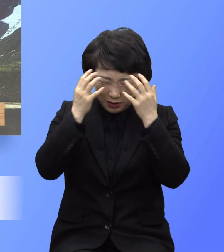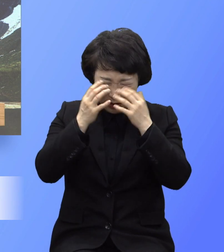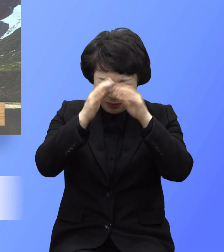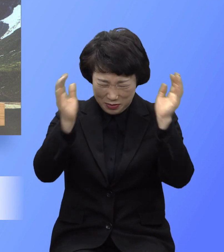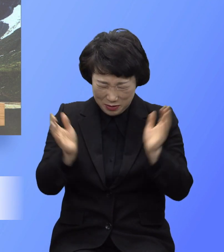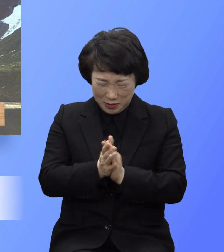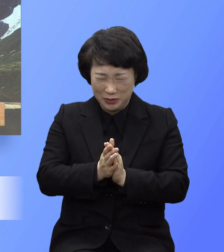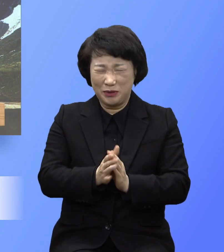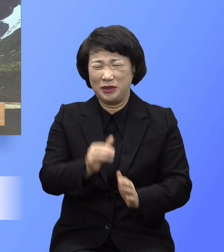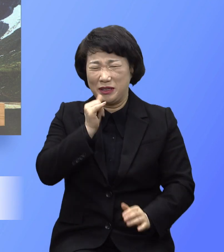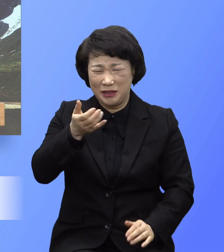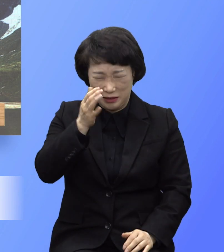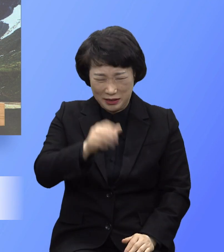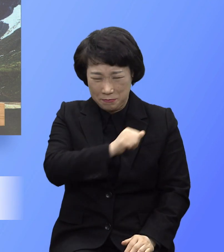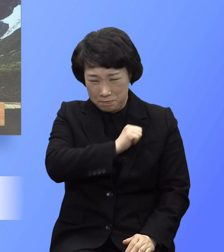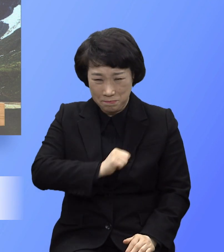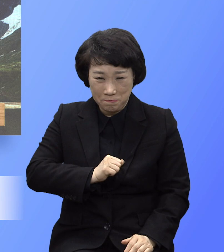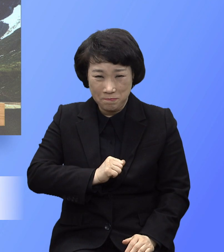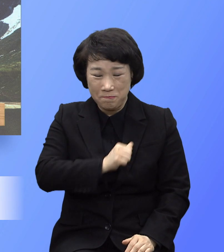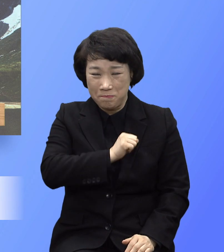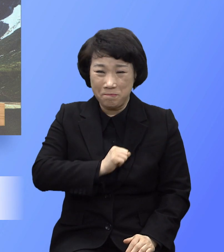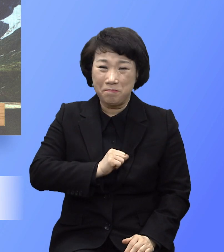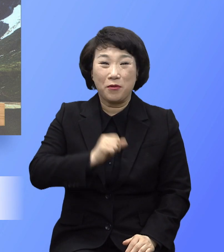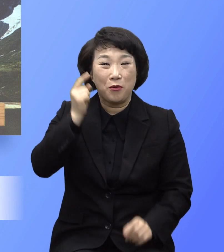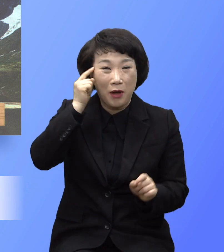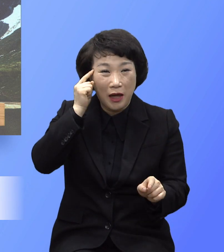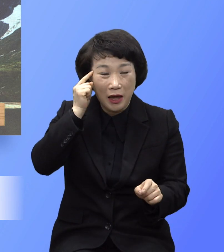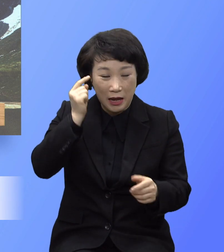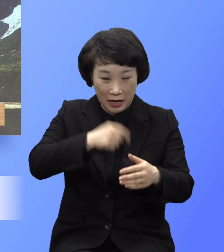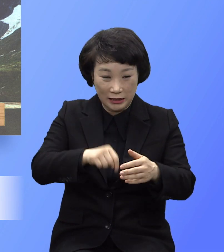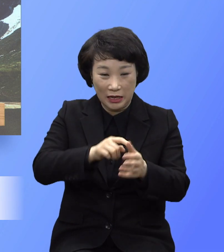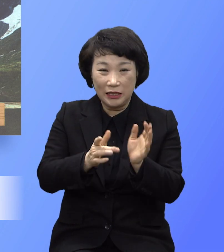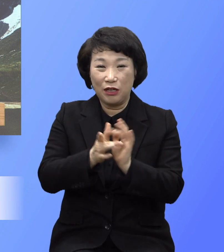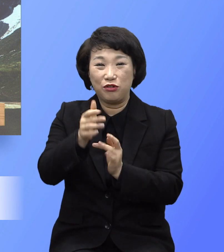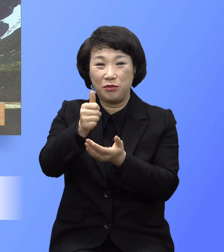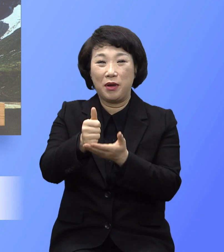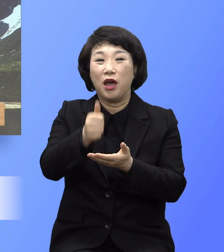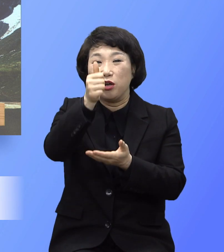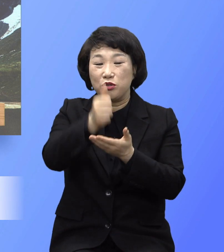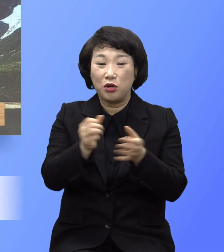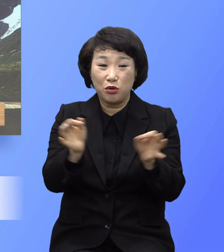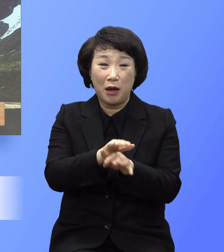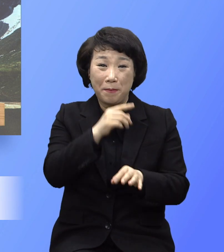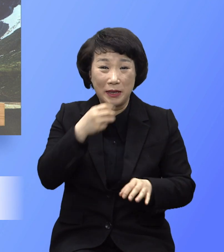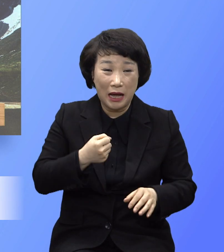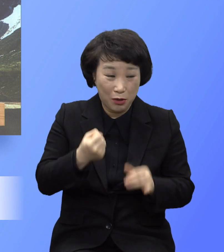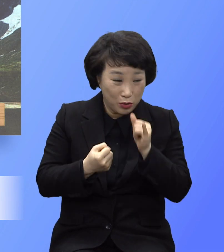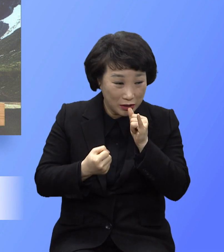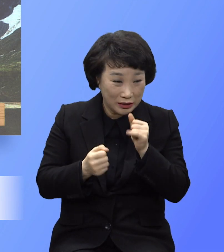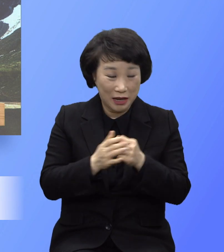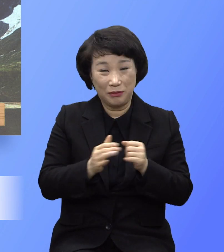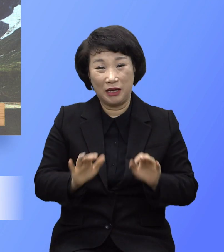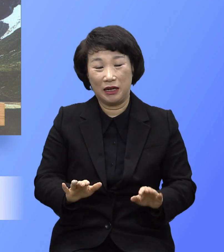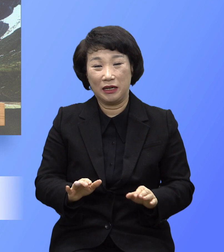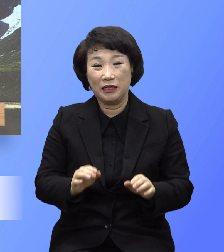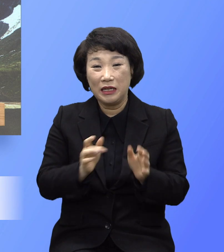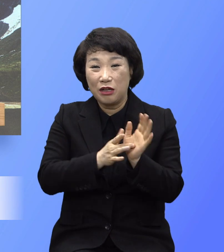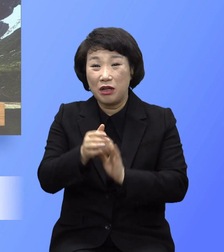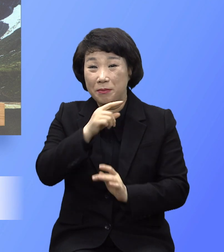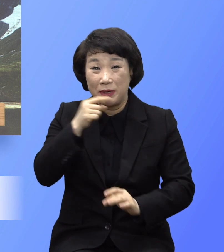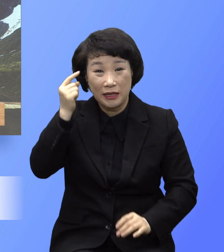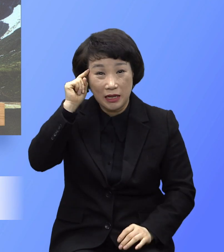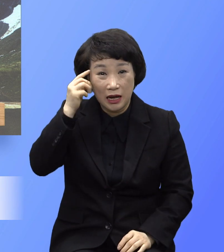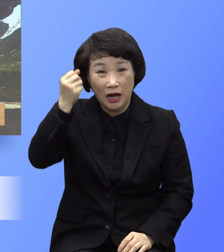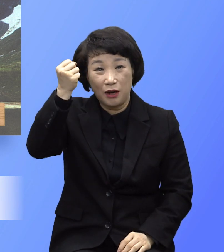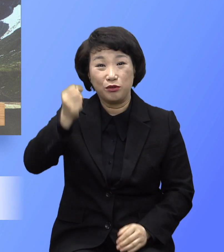다 당하면서 견딜까요? 그 안에 예수님의 속죄의 피가 있기 때문에 그 피의